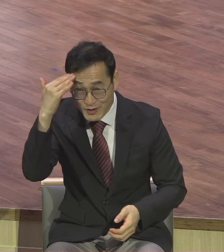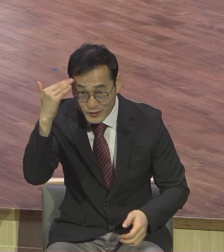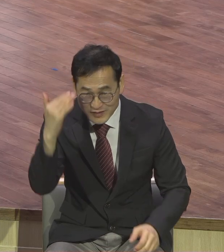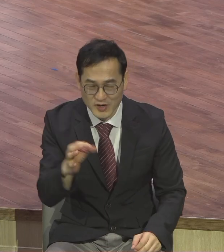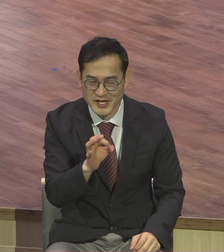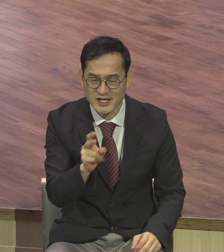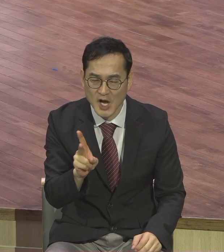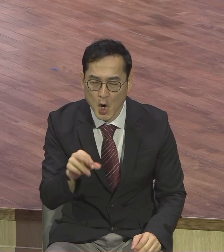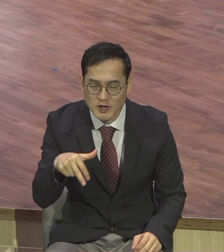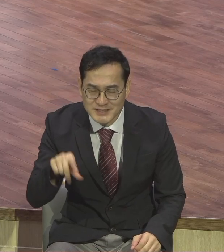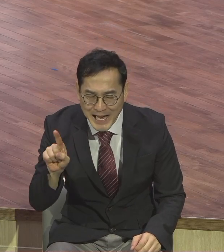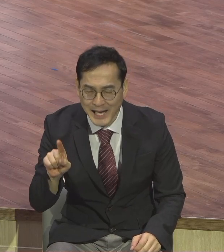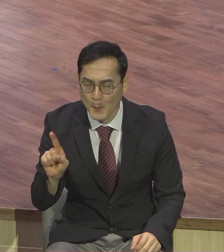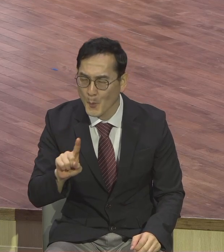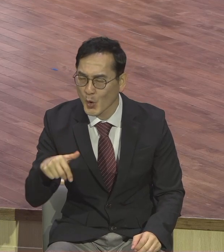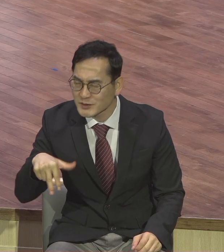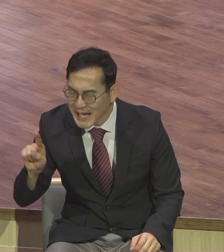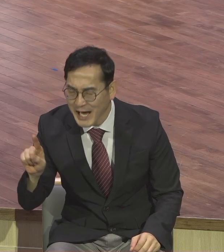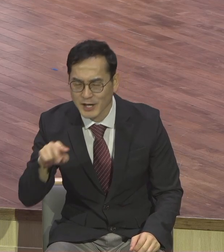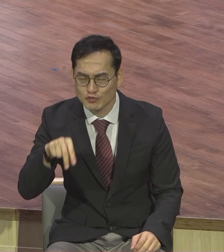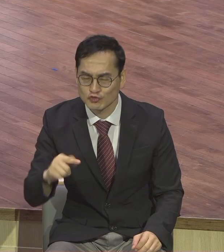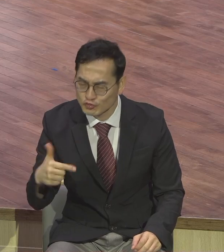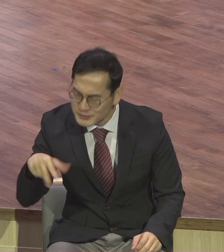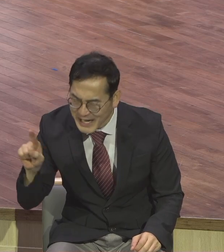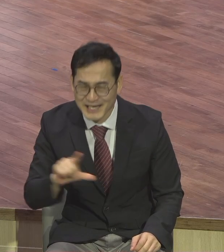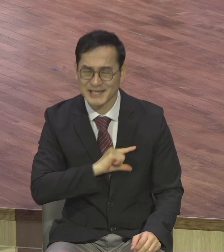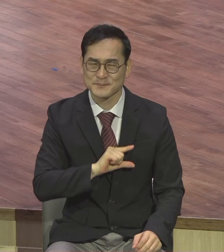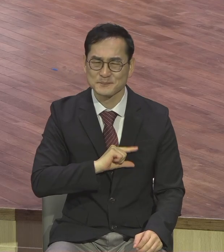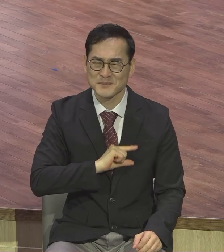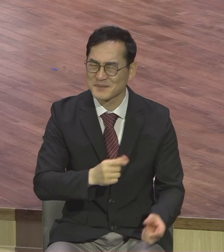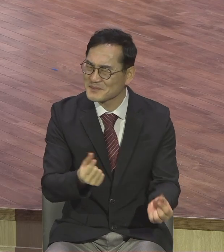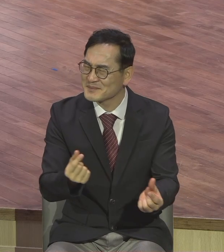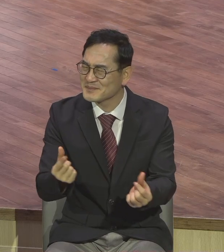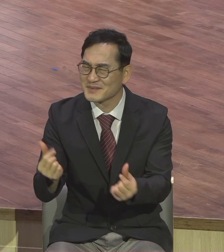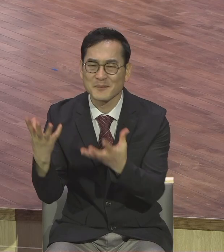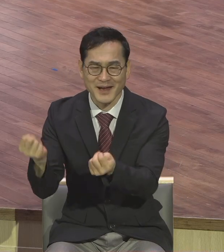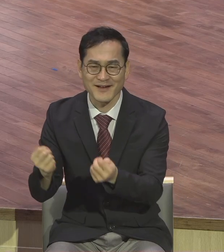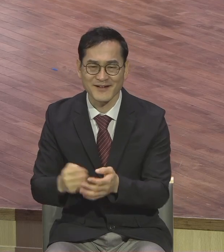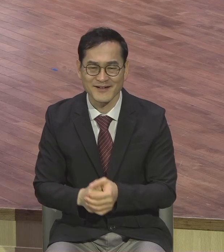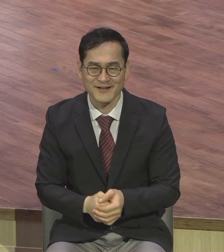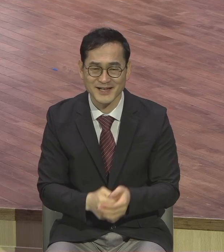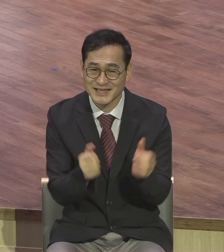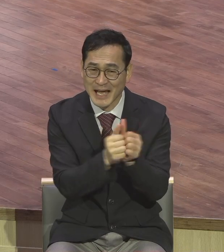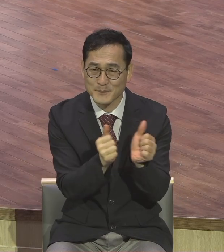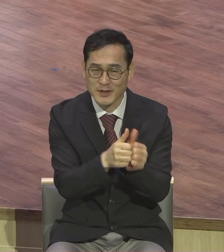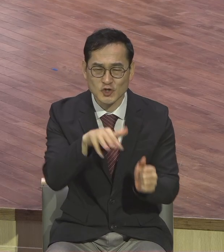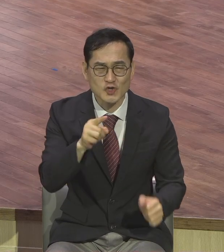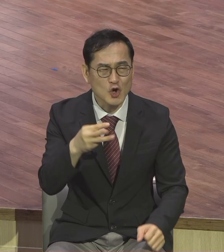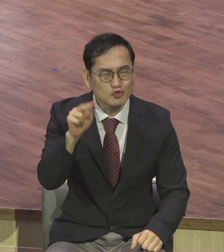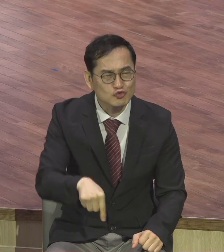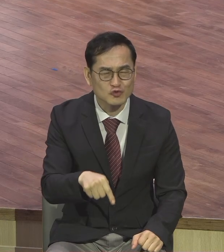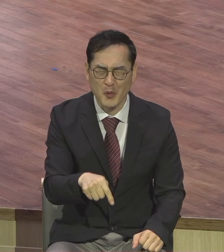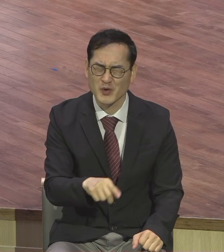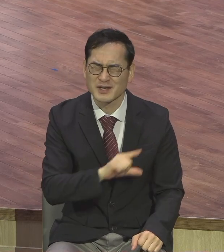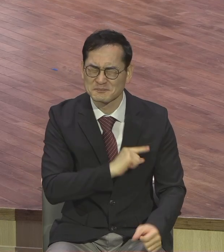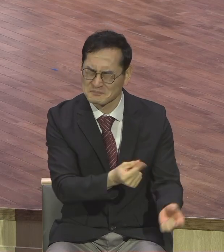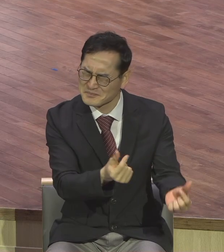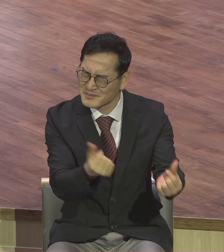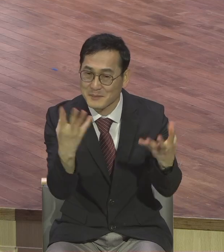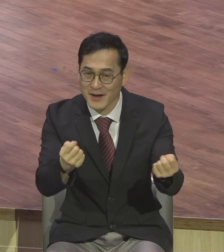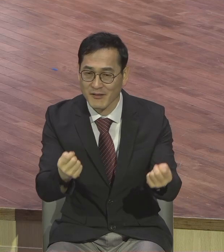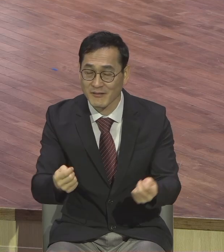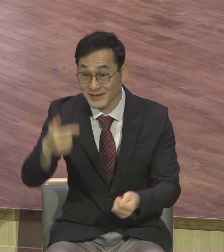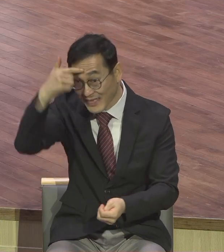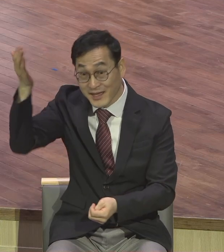시자, 뭐 자자, 자자로 뭐 그런 많고 여자도 그렇고 남자도 뭐 많잖아요. 그때도 그랬습니다.